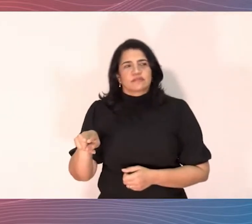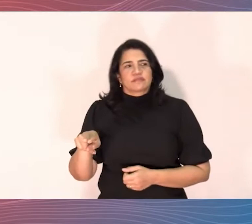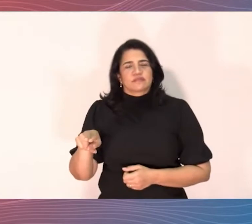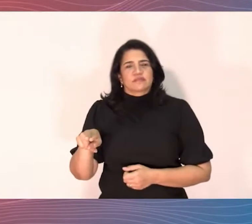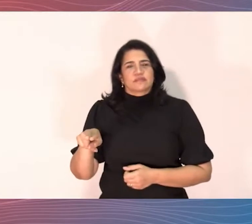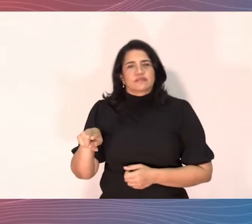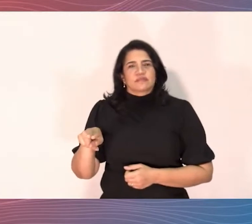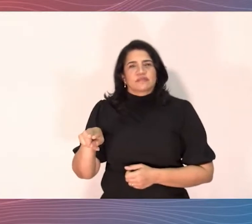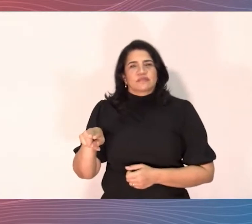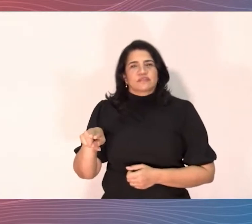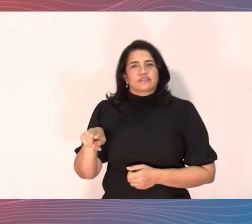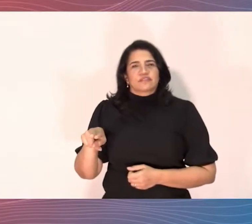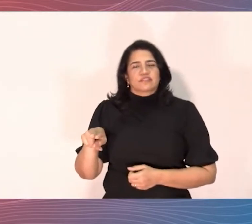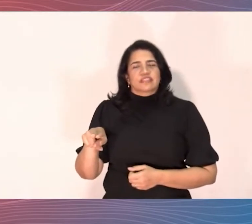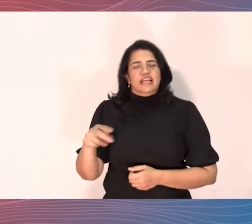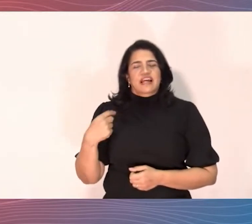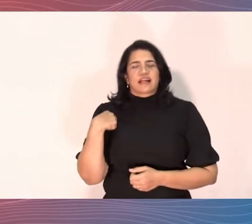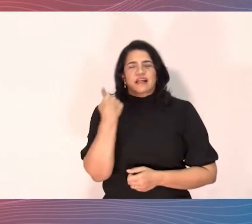são a nossa glória.